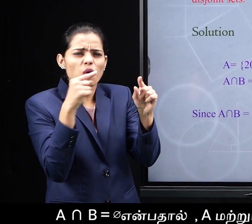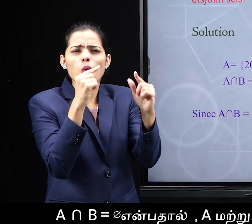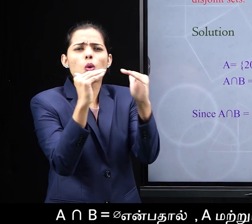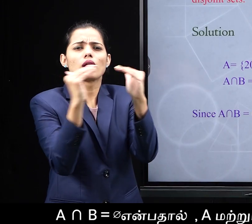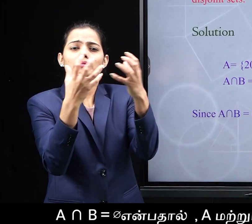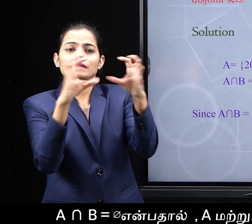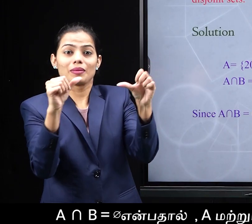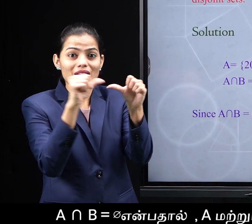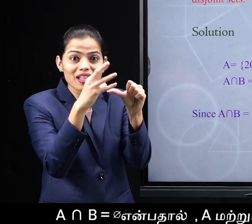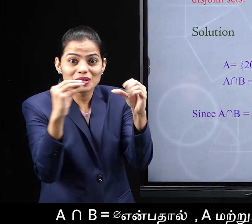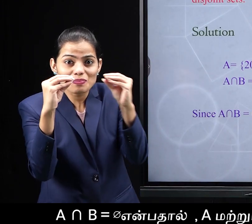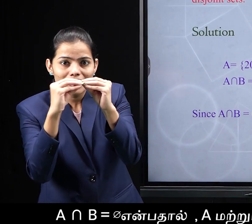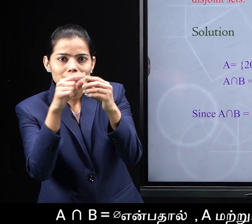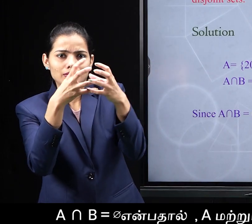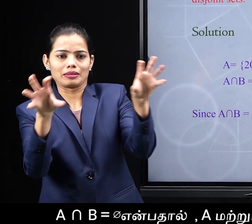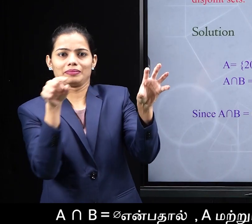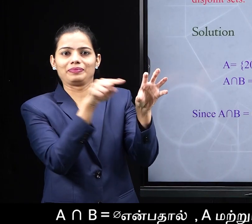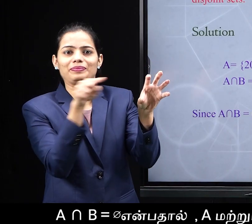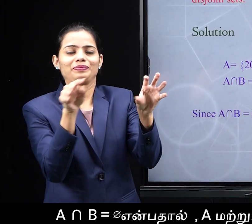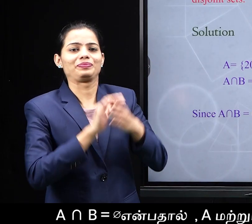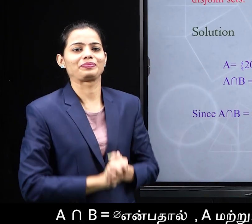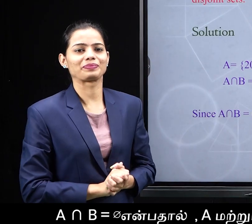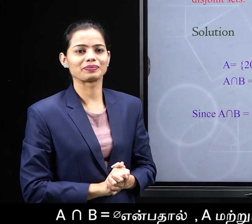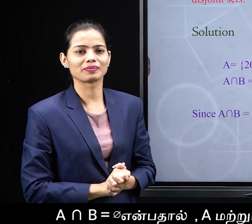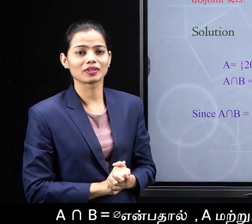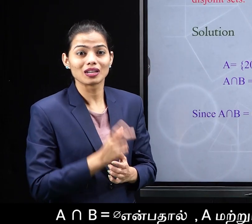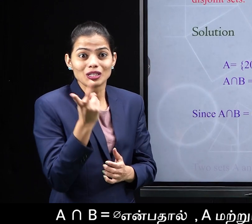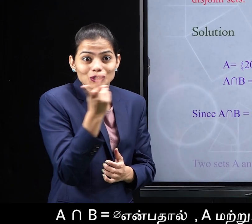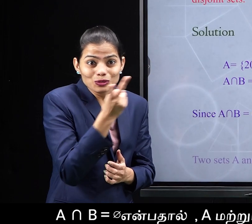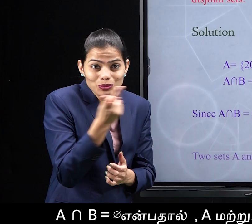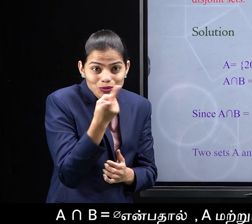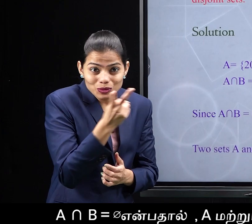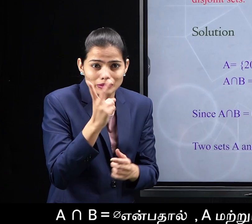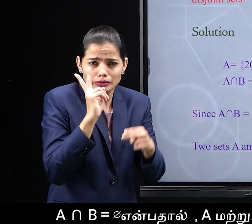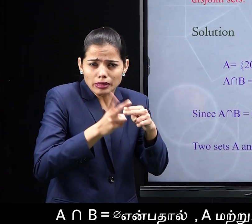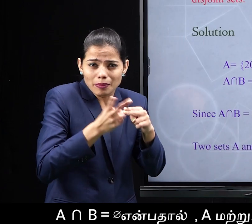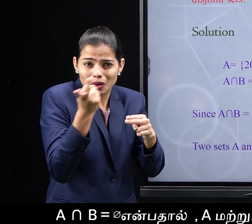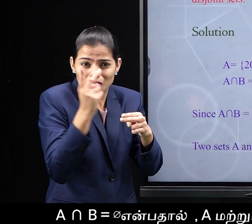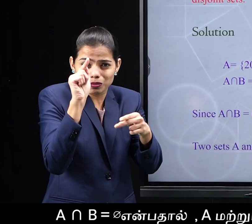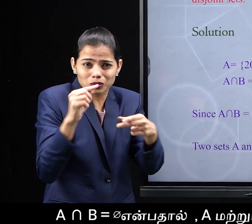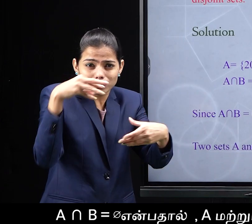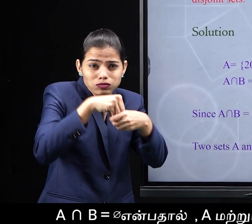ஏ வெட்டுக்கணம் பி ஈடு பை என்பதால் ஏ மற்றும் பி ஆகிய இரண்டும் இணைந்த கணங்கள்.